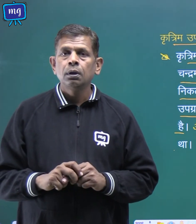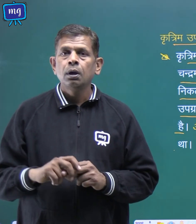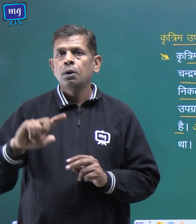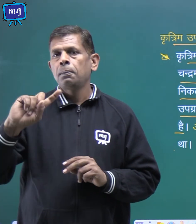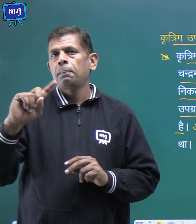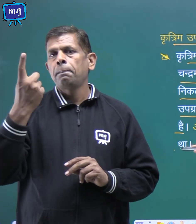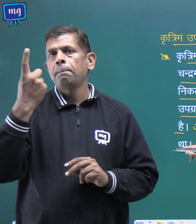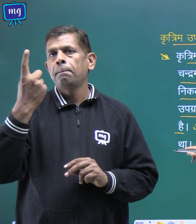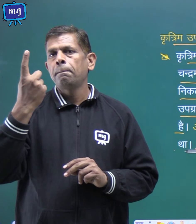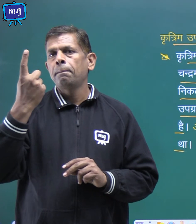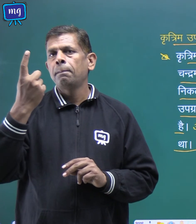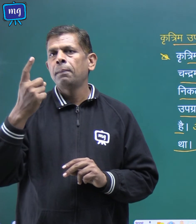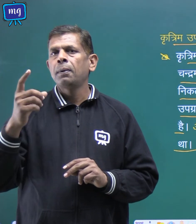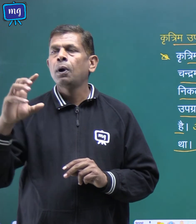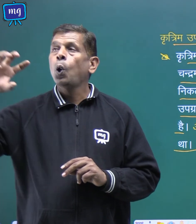प्रथम उपग्रह था।